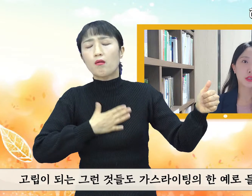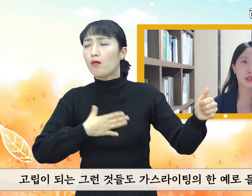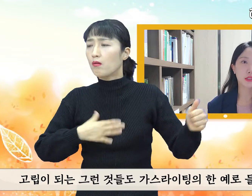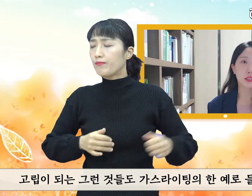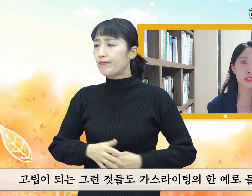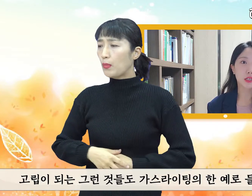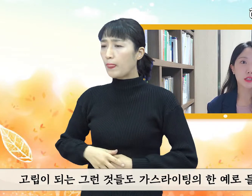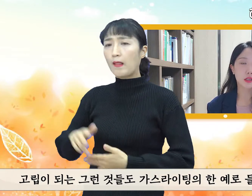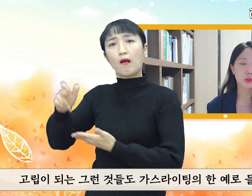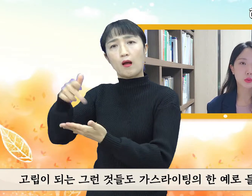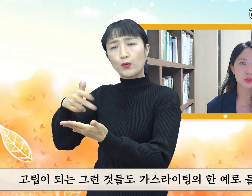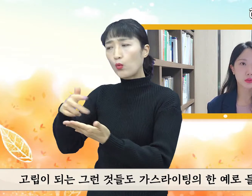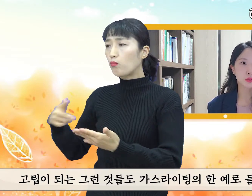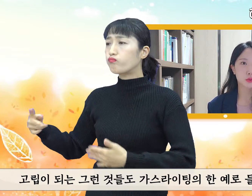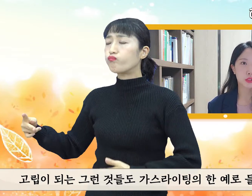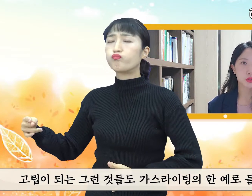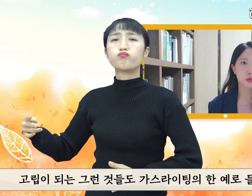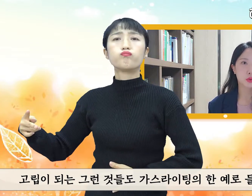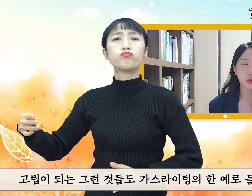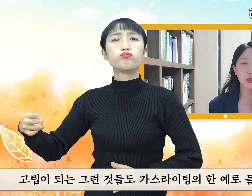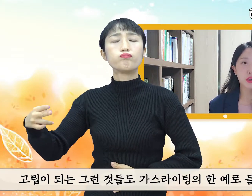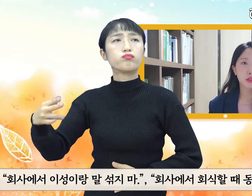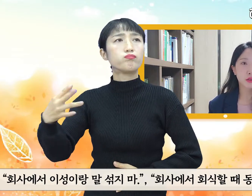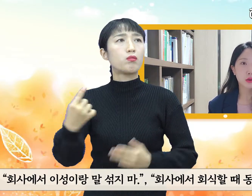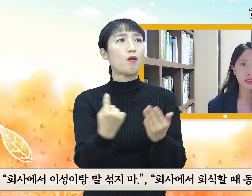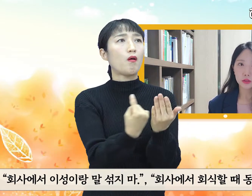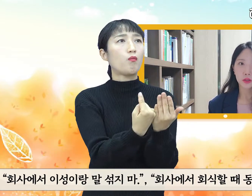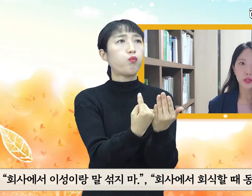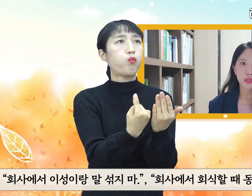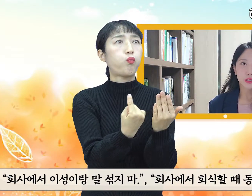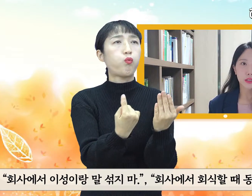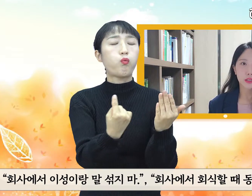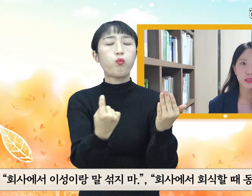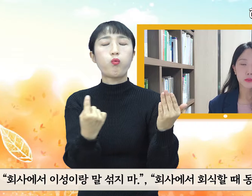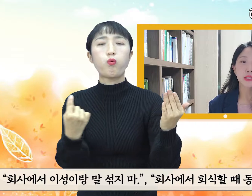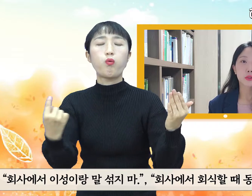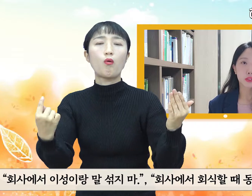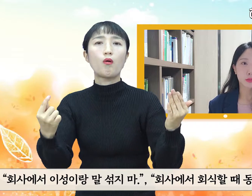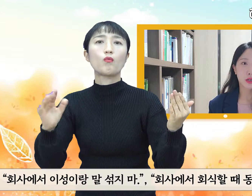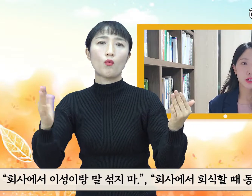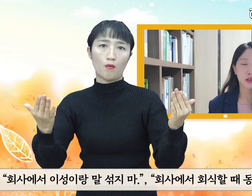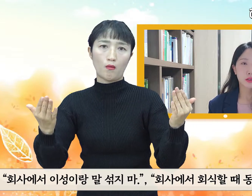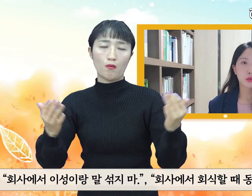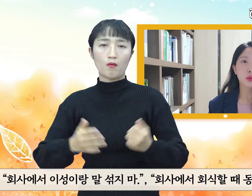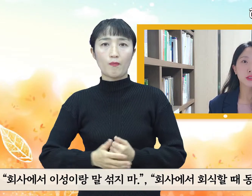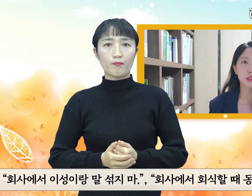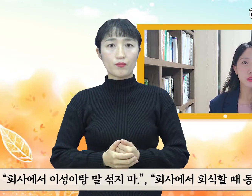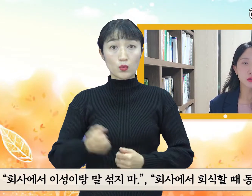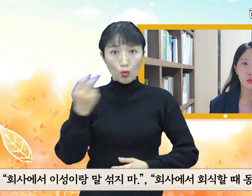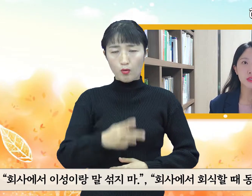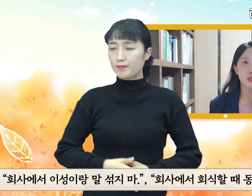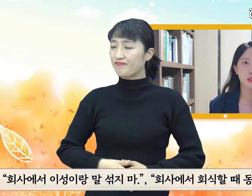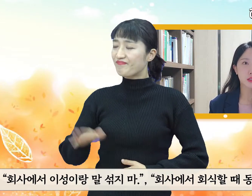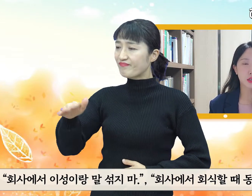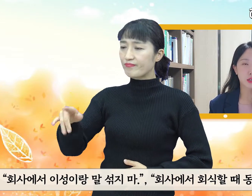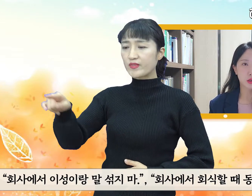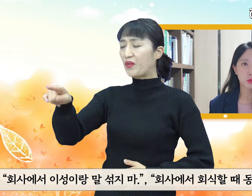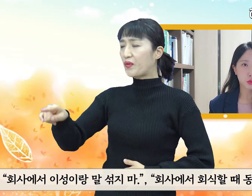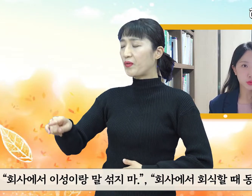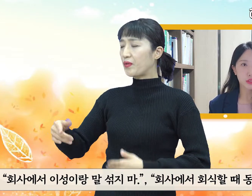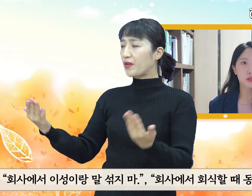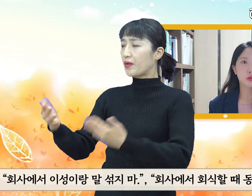것들도 가스라이팅의 한 예로 들어볼 수 있겠죠. 회사 안에서 이성이랑 말 섞지 마. 그리고 회사에서 회식할